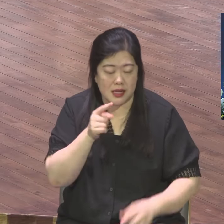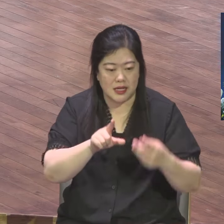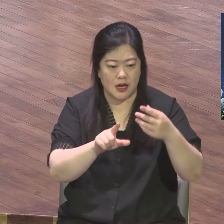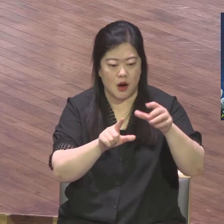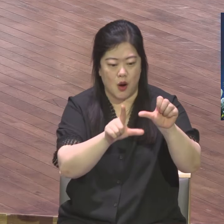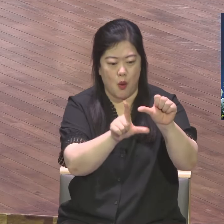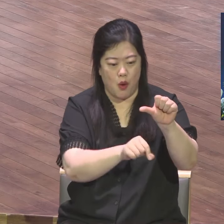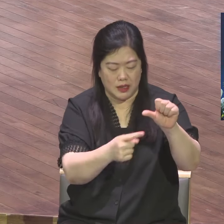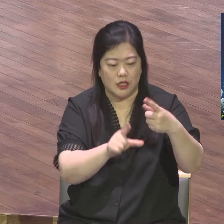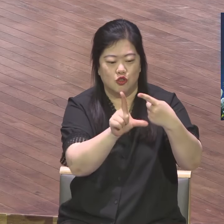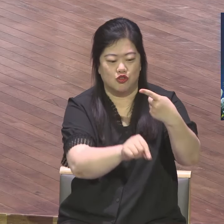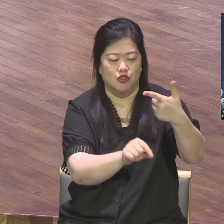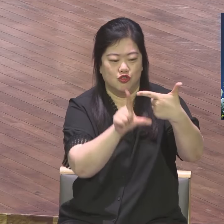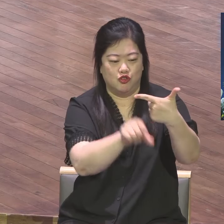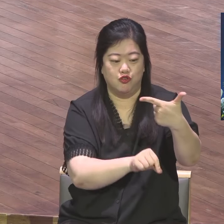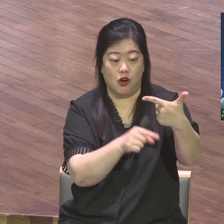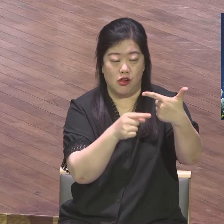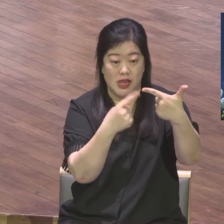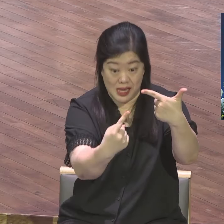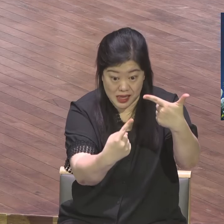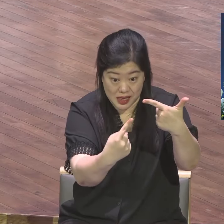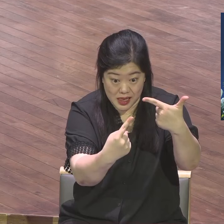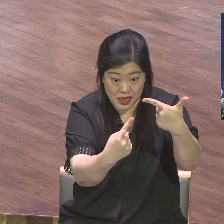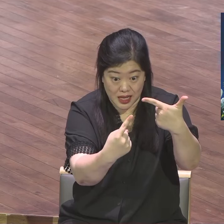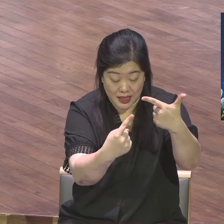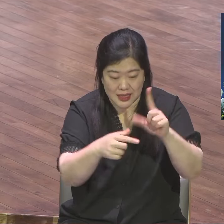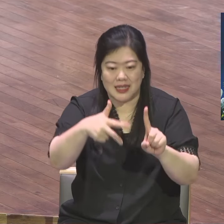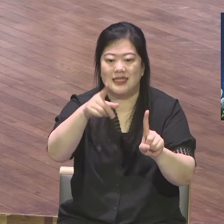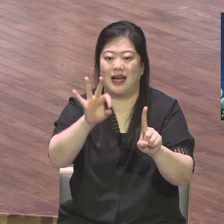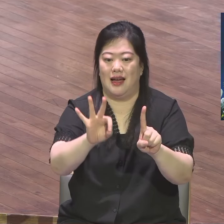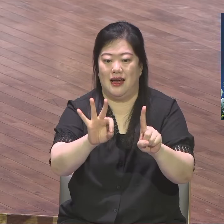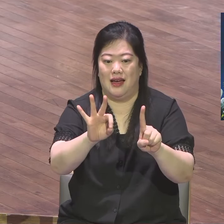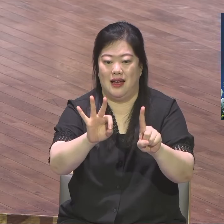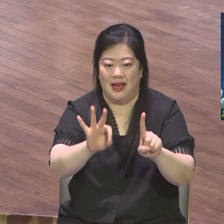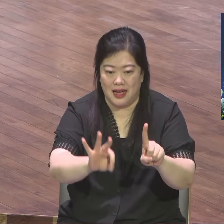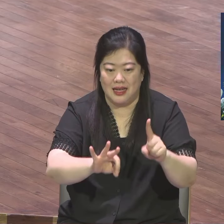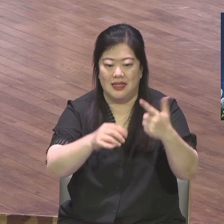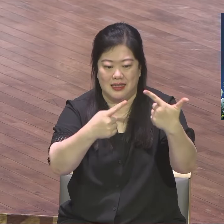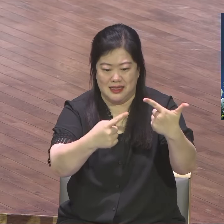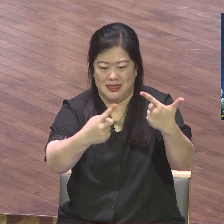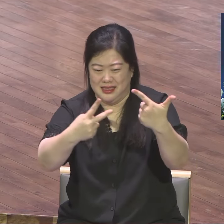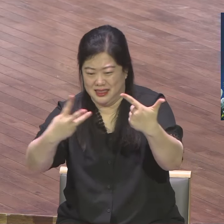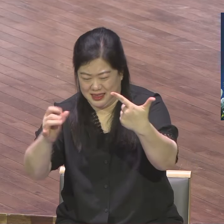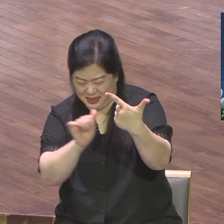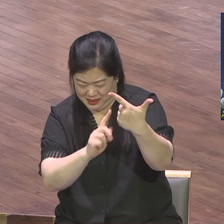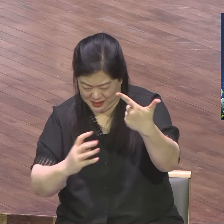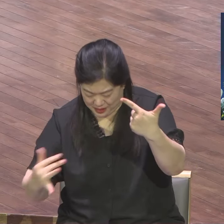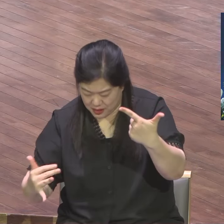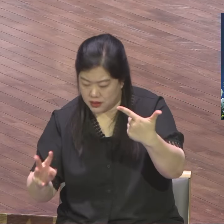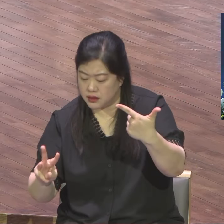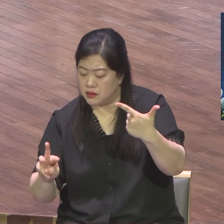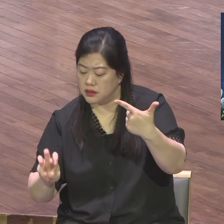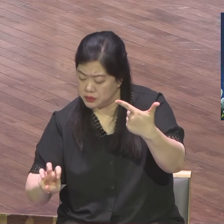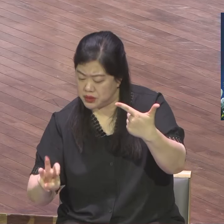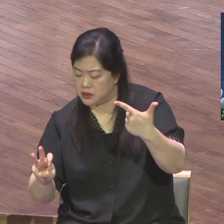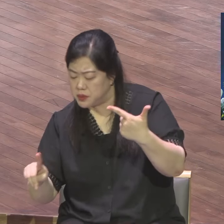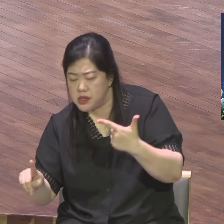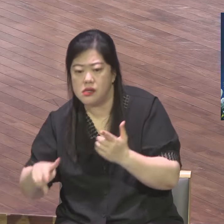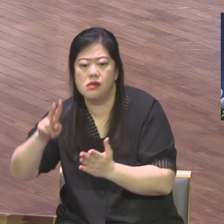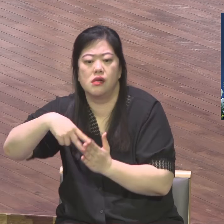속에 적용하면 변화가 올 텐데 밖에 나가면 내 기본, 내 감정, 내 성질대로 사니까 열매가